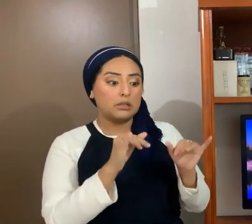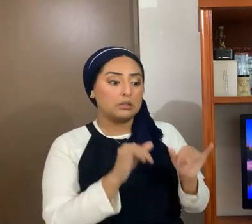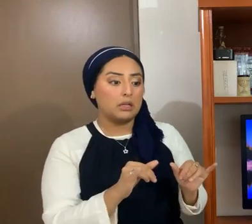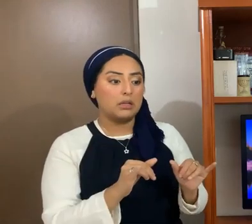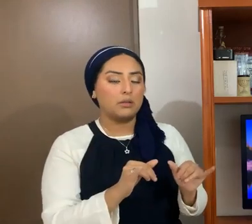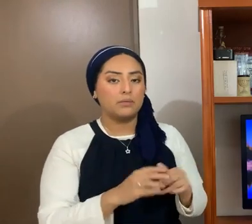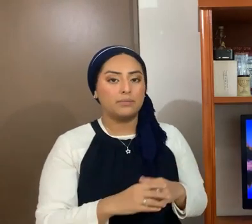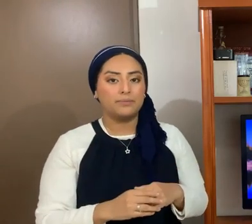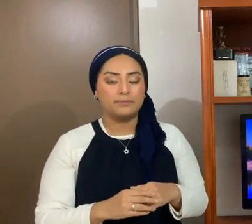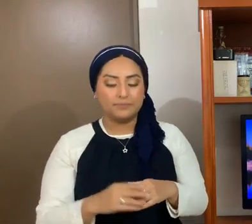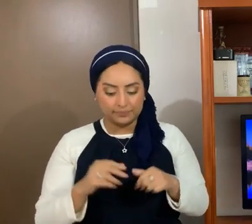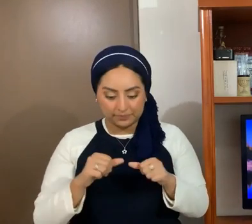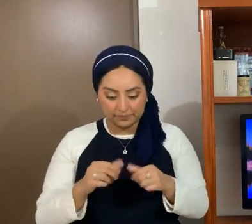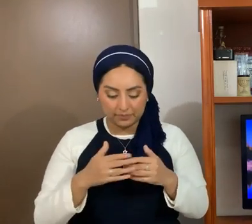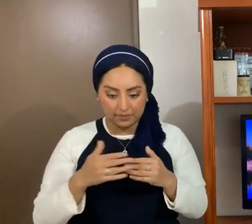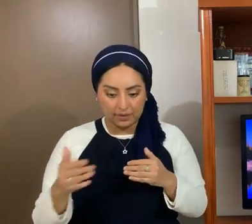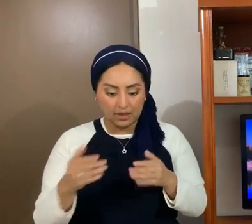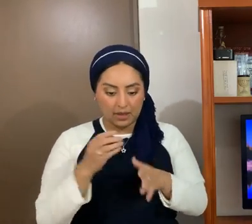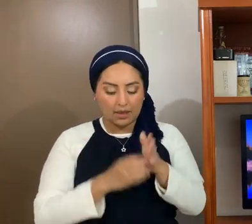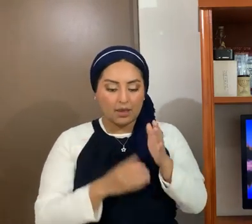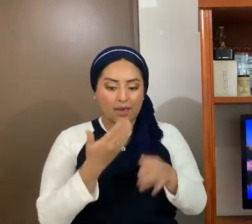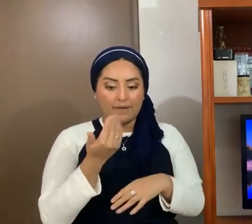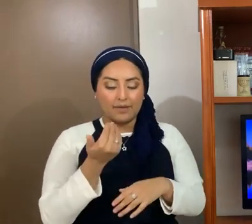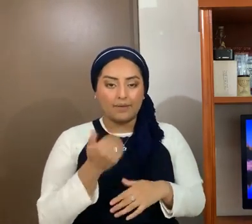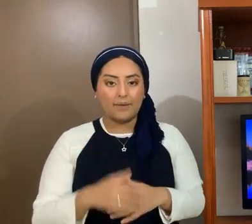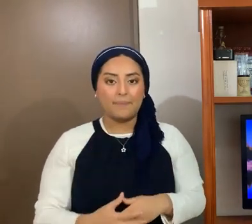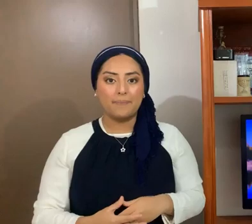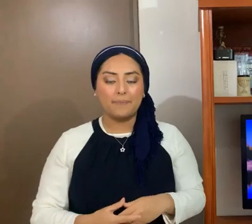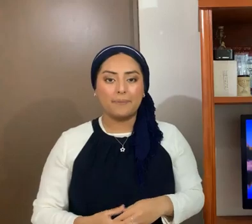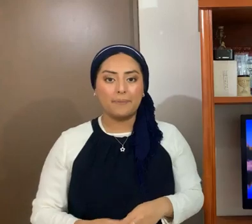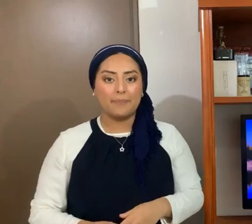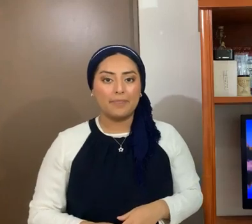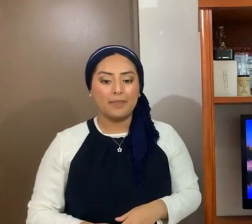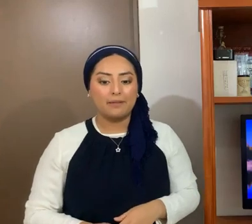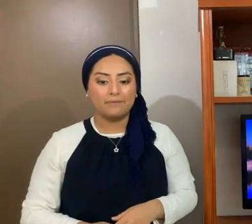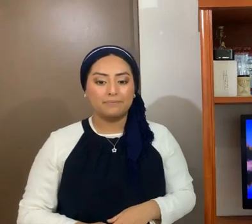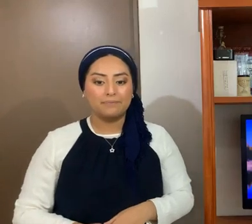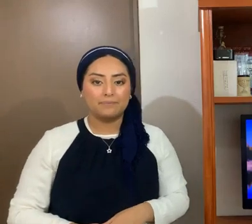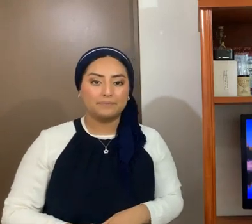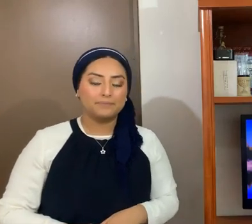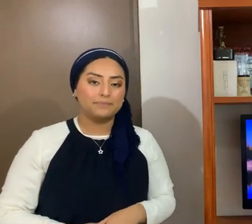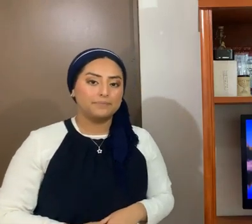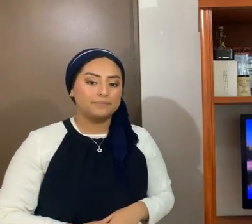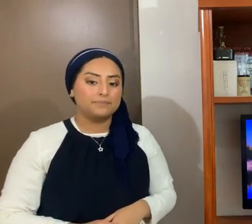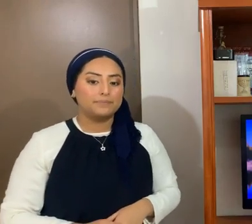a perder. Vamos a avanzar al capítulo 15, en el verso 15.